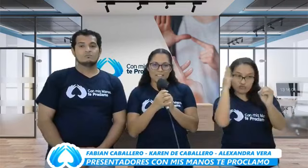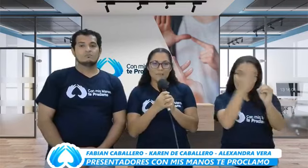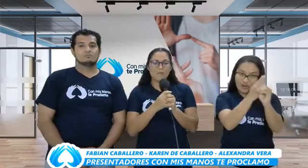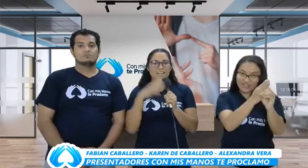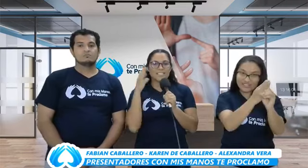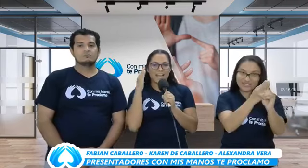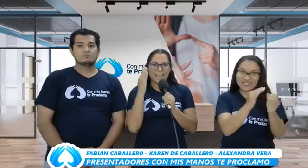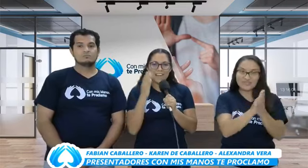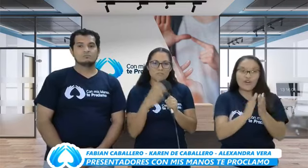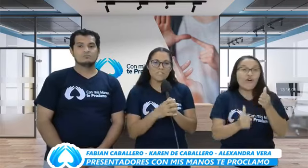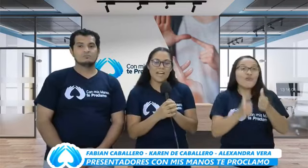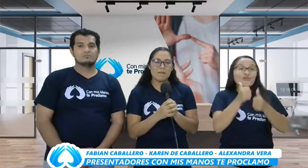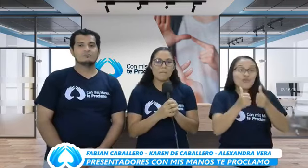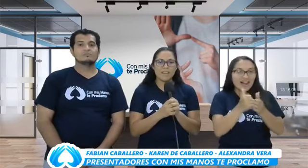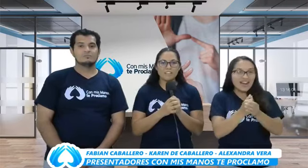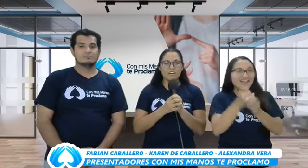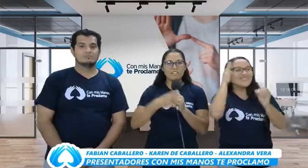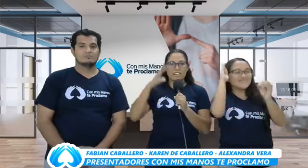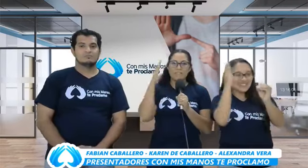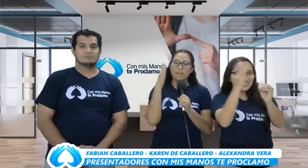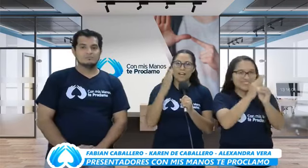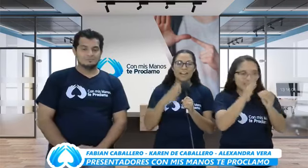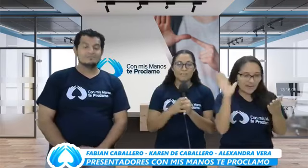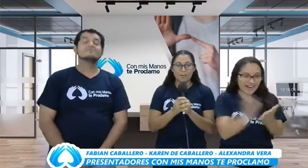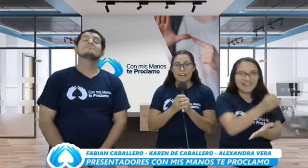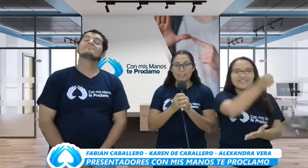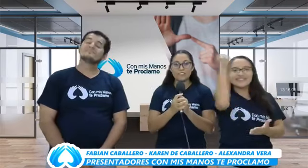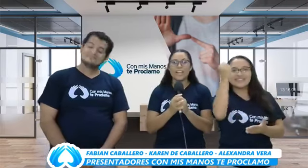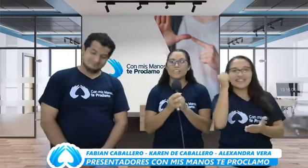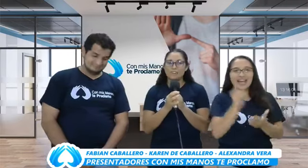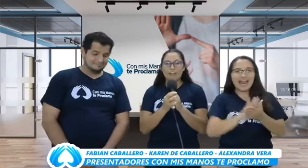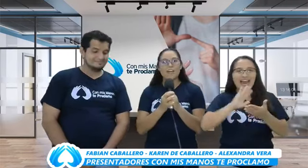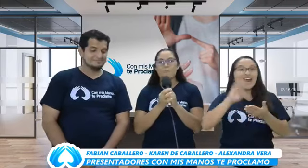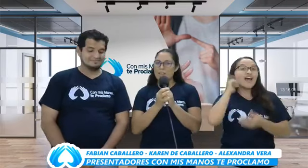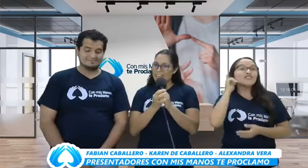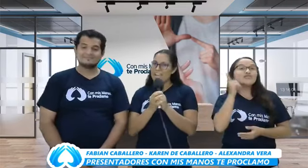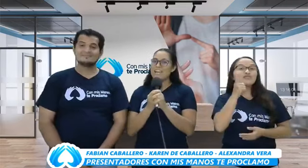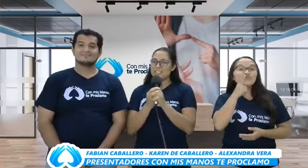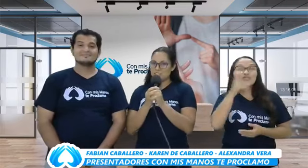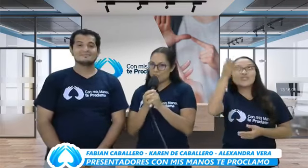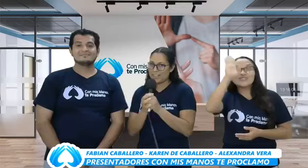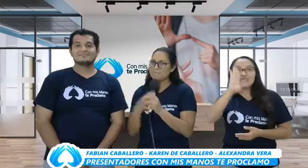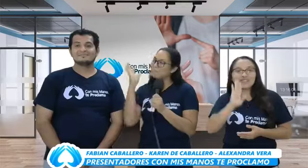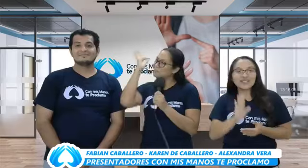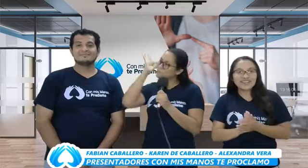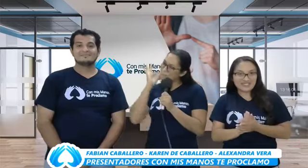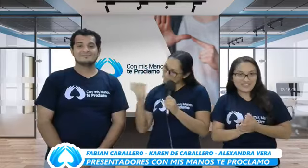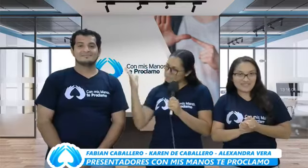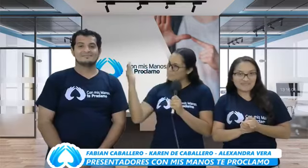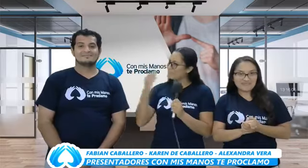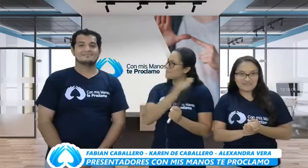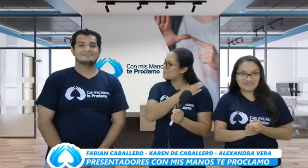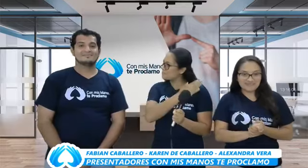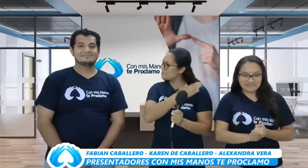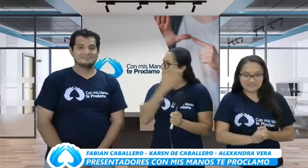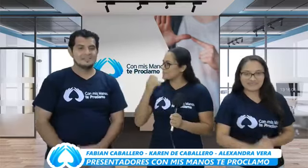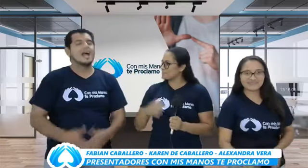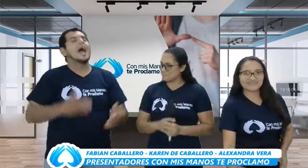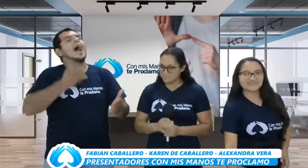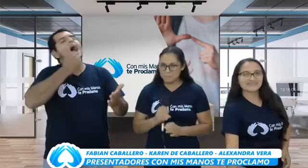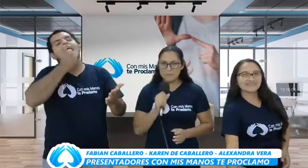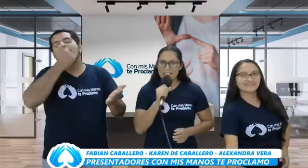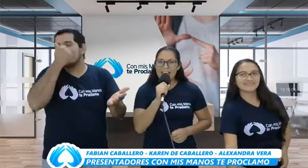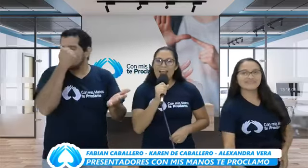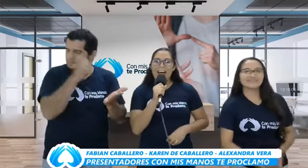Sabemos que el objetivo es ganar muchas almas para Dios y enfocarnos en toda la comunidad sorda.